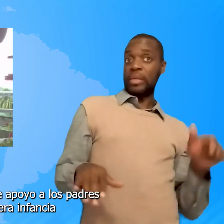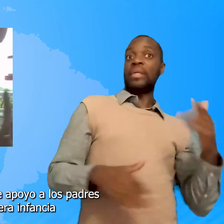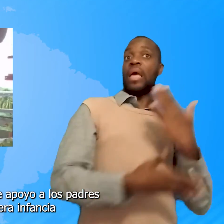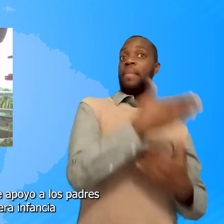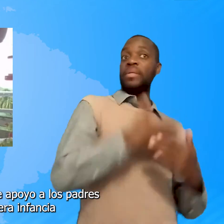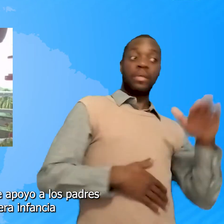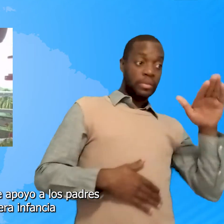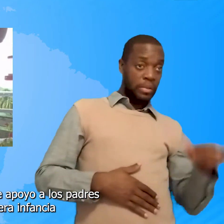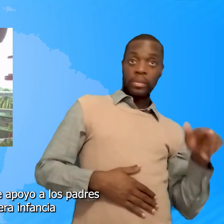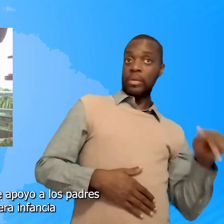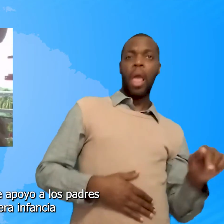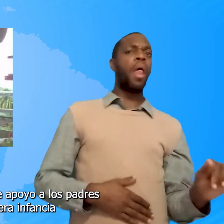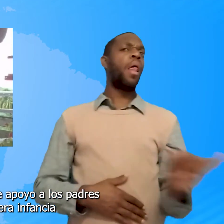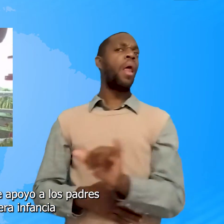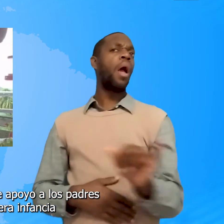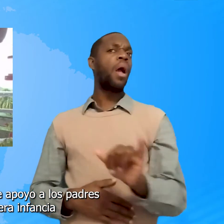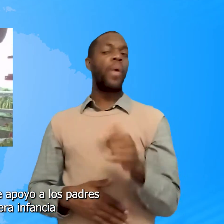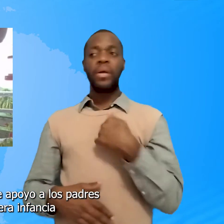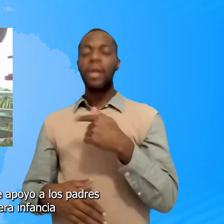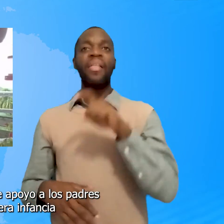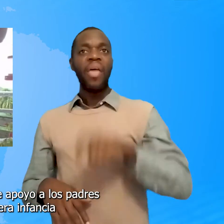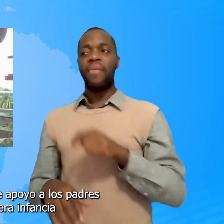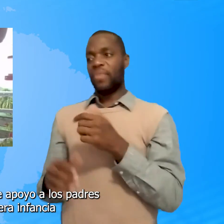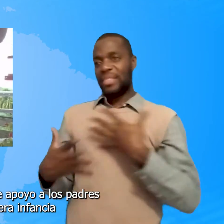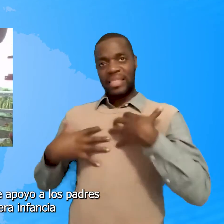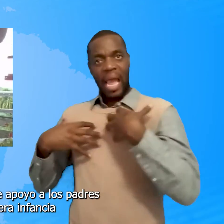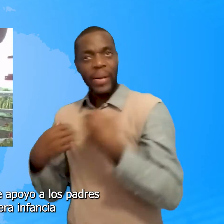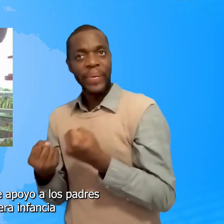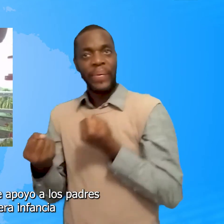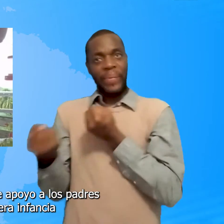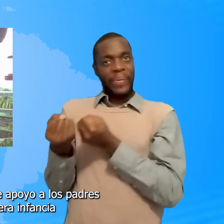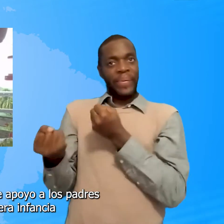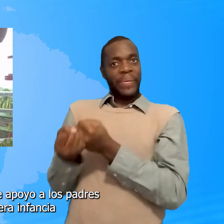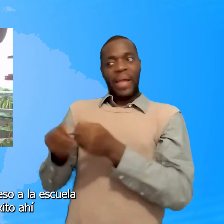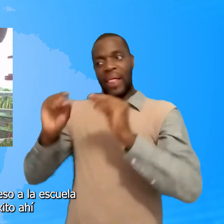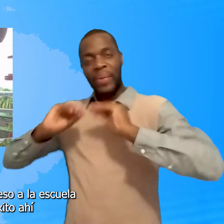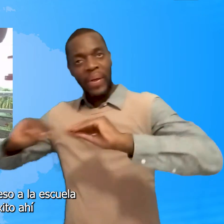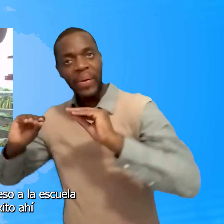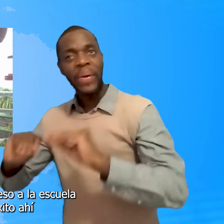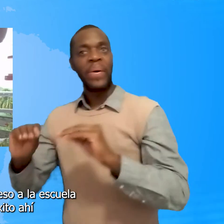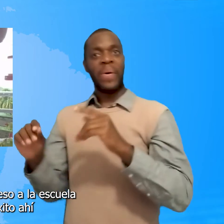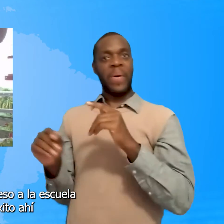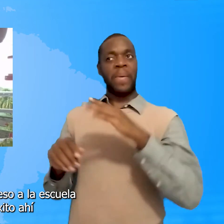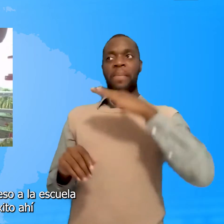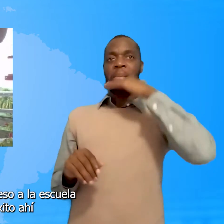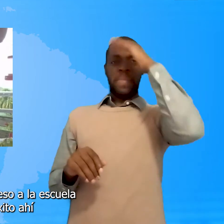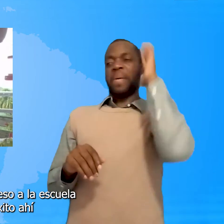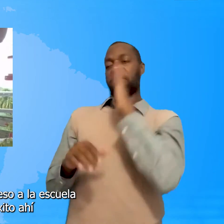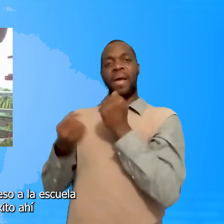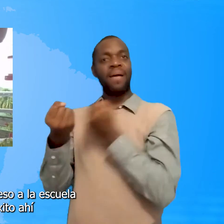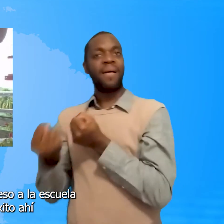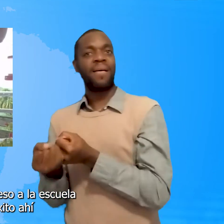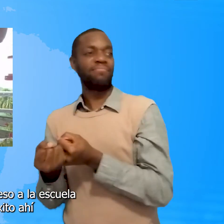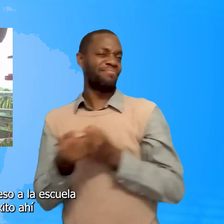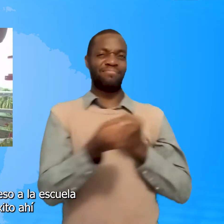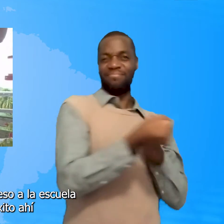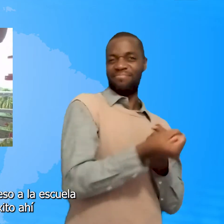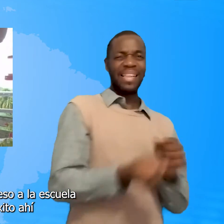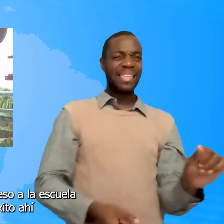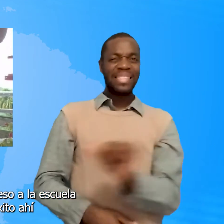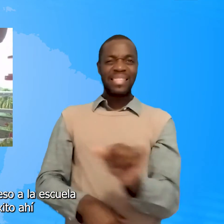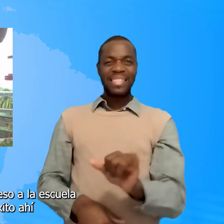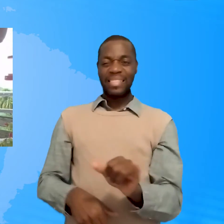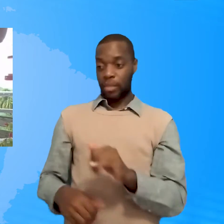de rehabilitación, de apoyo a los padres en su primera infancia para que el acceso a la escuela y